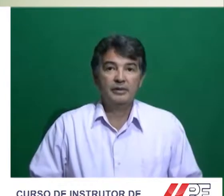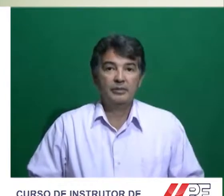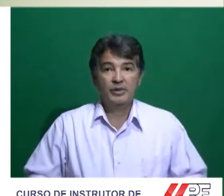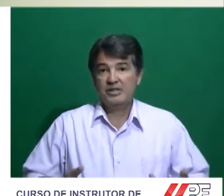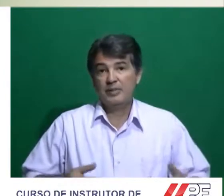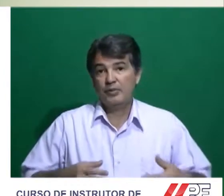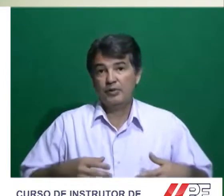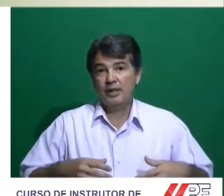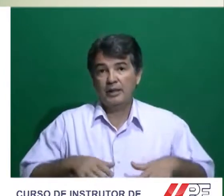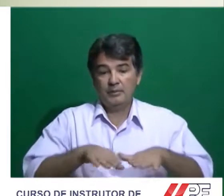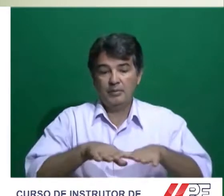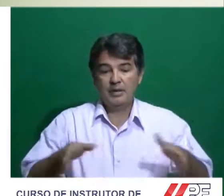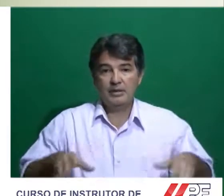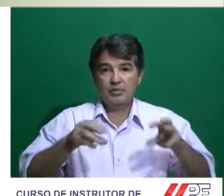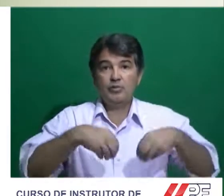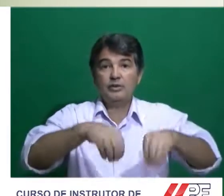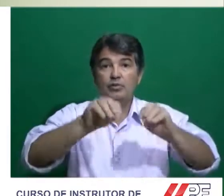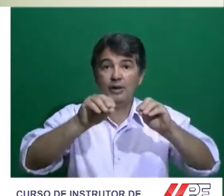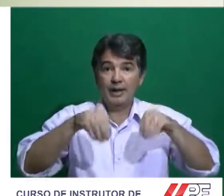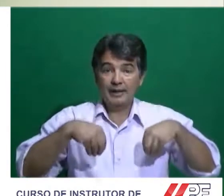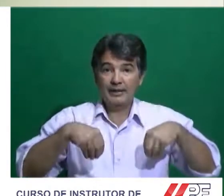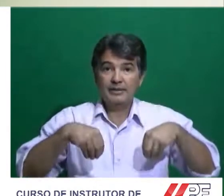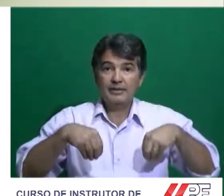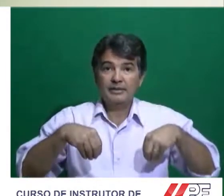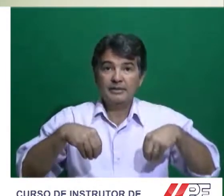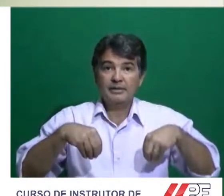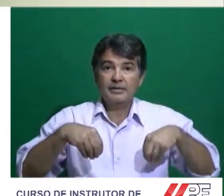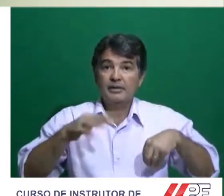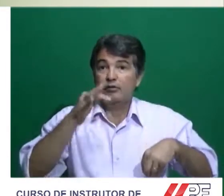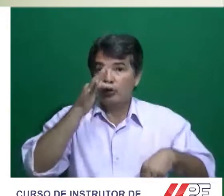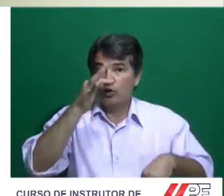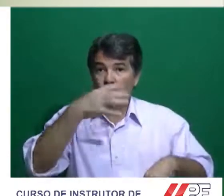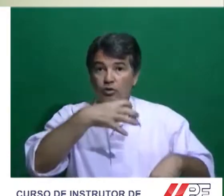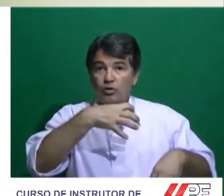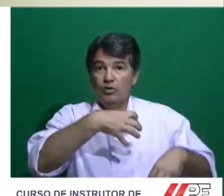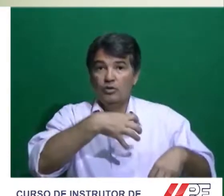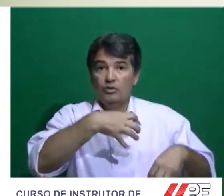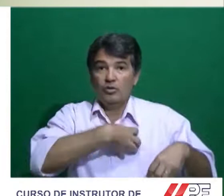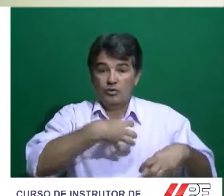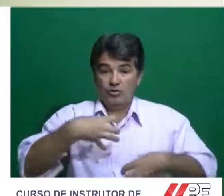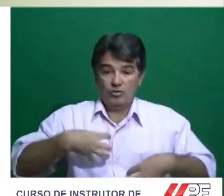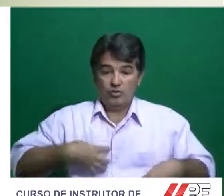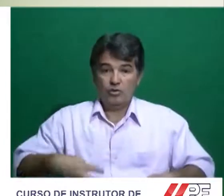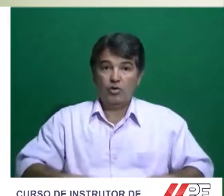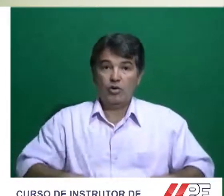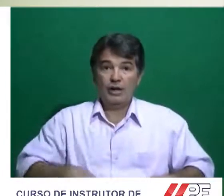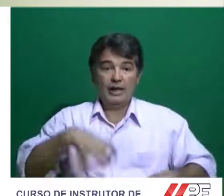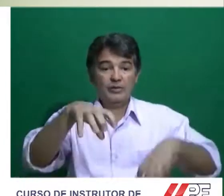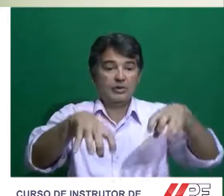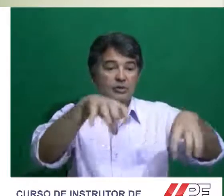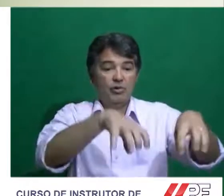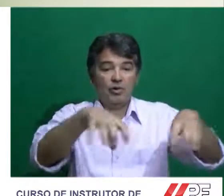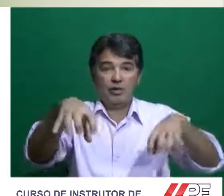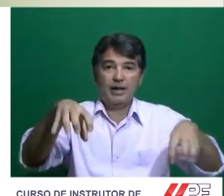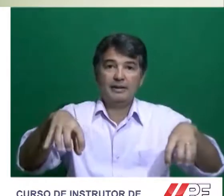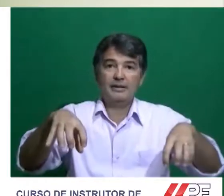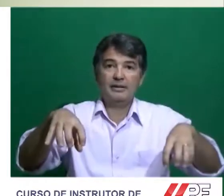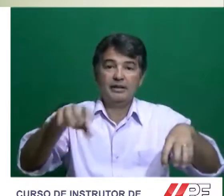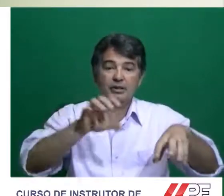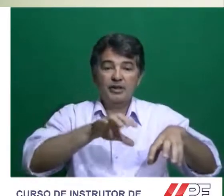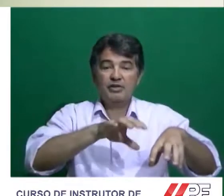Quando, por exemplo, na mesa uma toalha, flor colocada, então